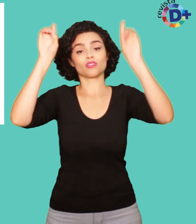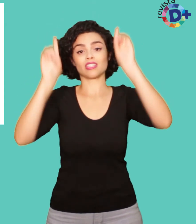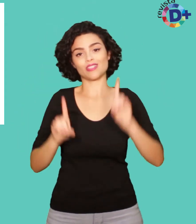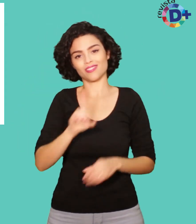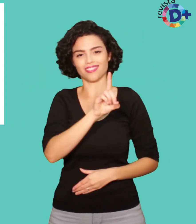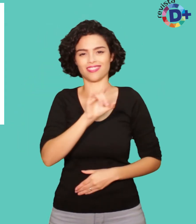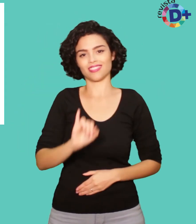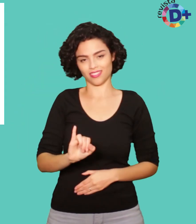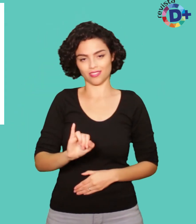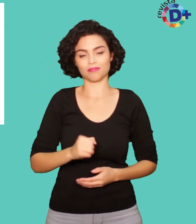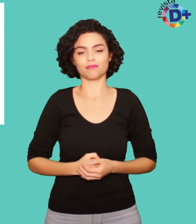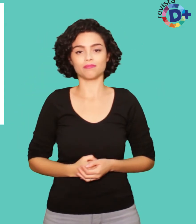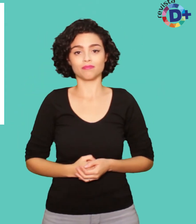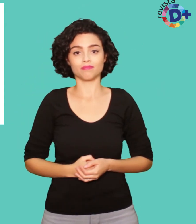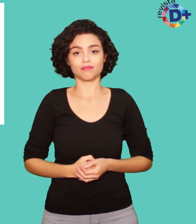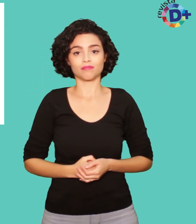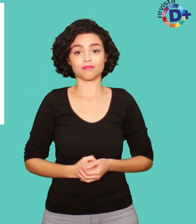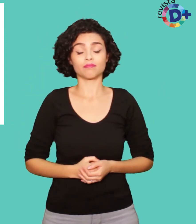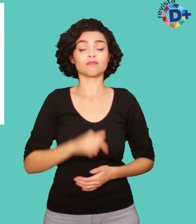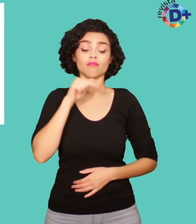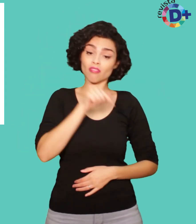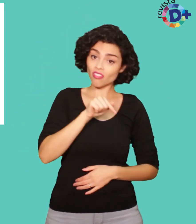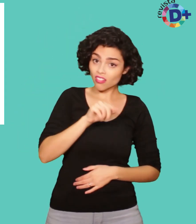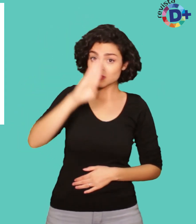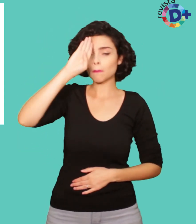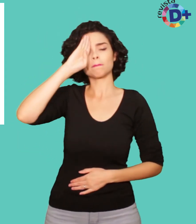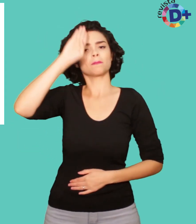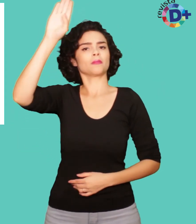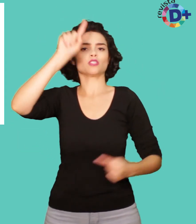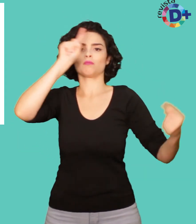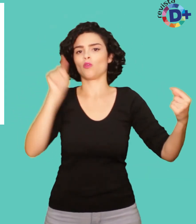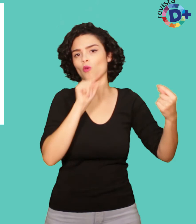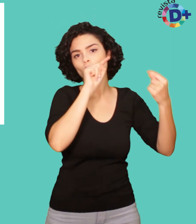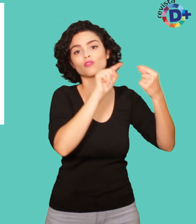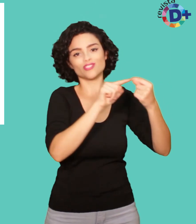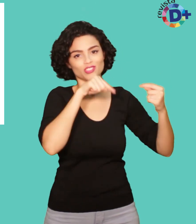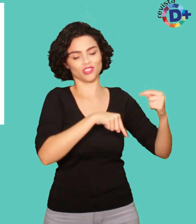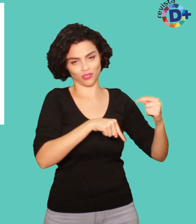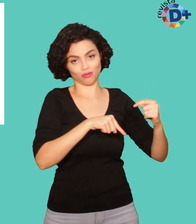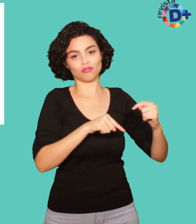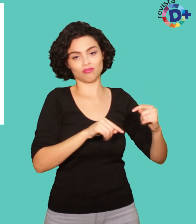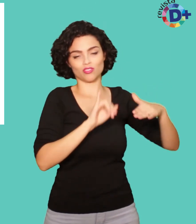intelectual esse aliás é o principal objetivo das casas andré